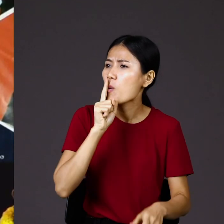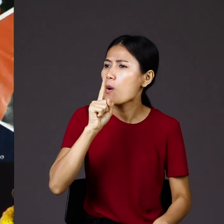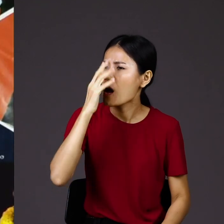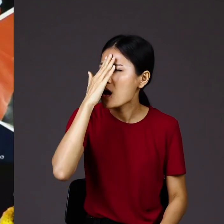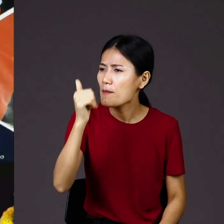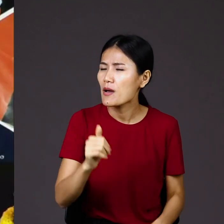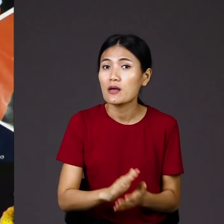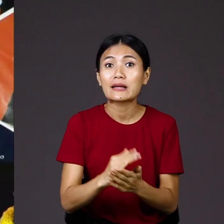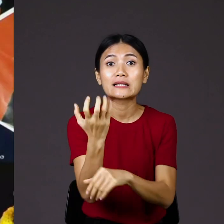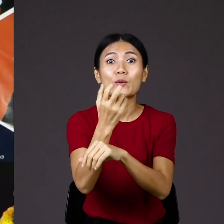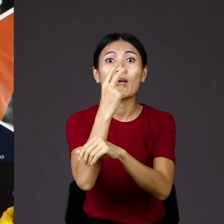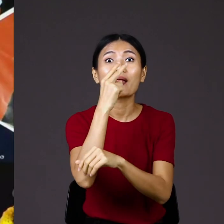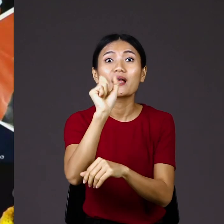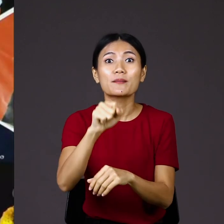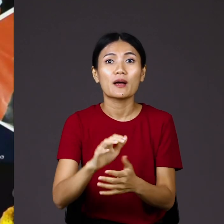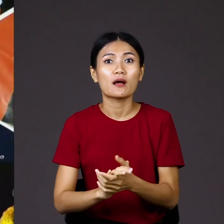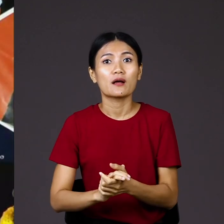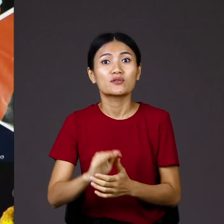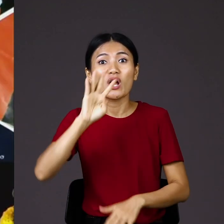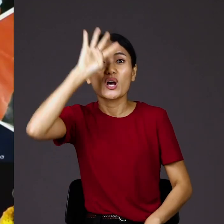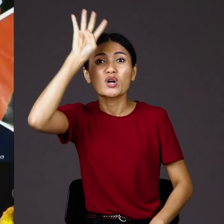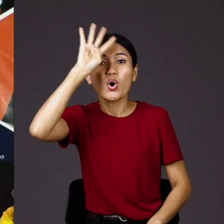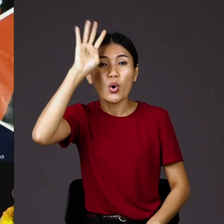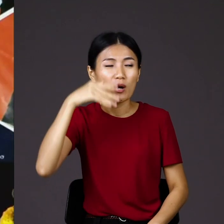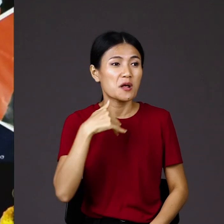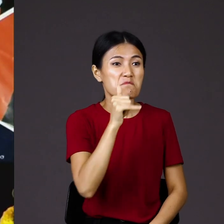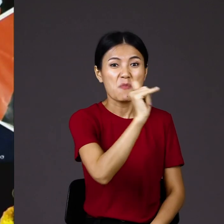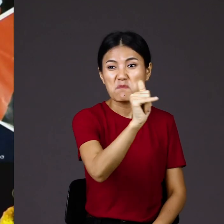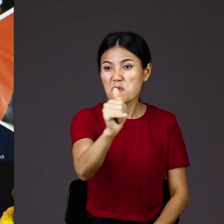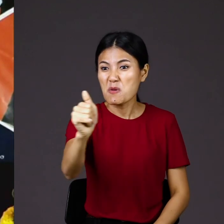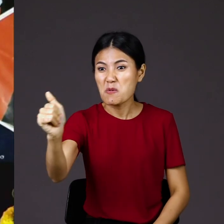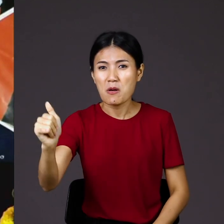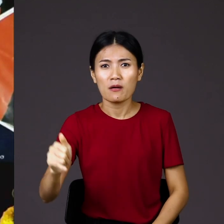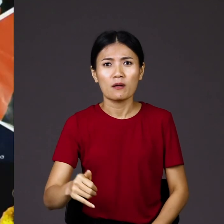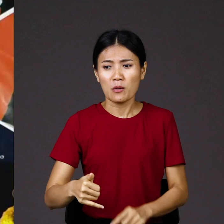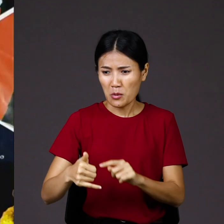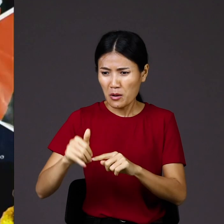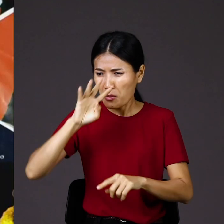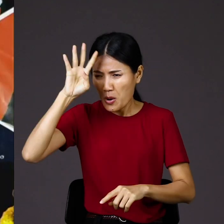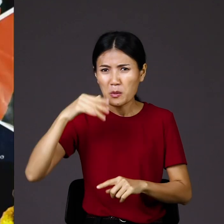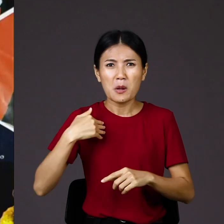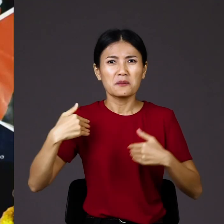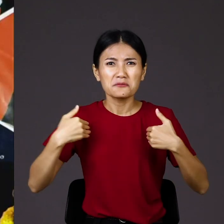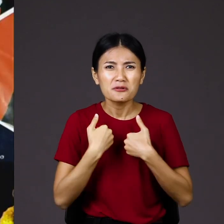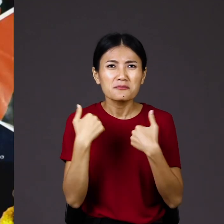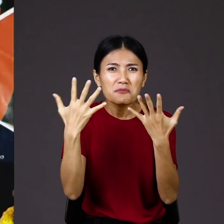รศัพท์ดูหน้าจอโทรทัศน์เห็นธนาธรไม่รู้จักเน็ตไม่รู้จักเหนื่อยนะครับ